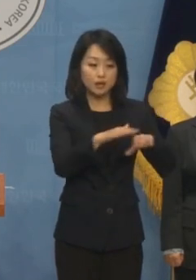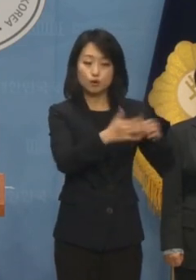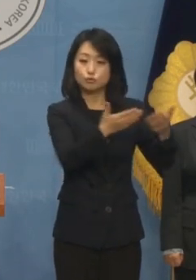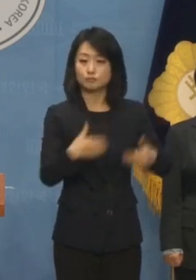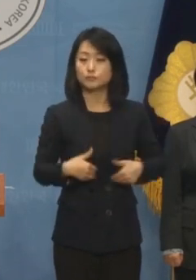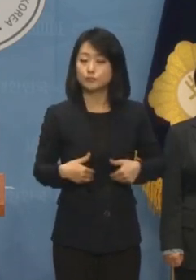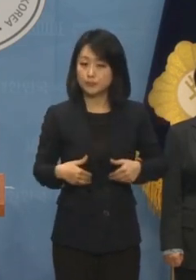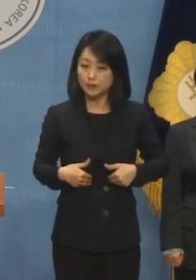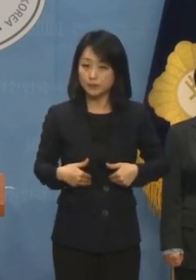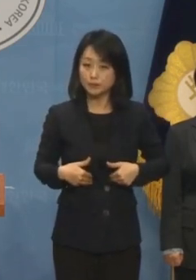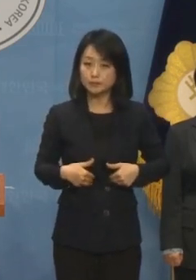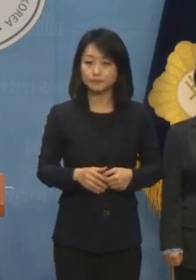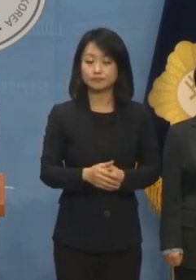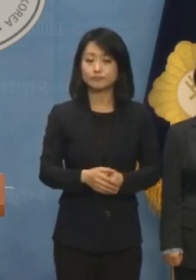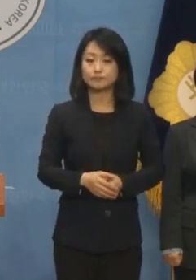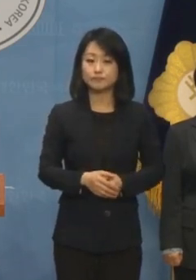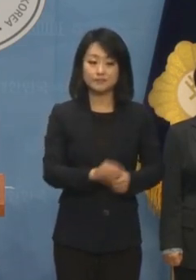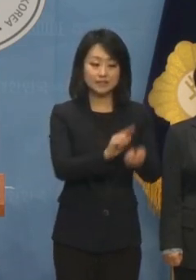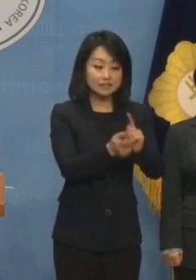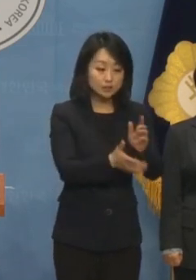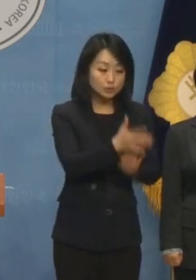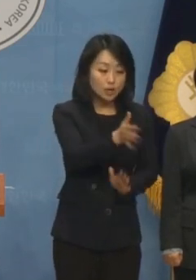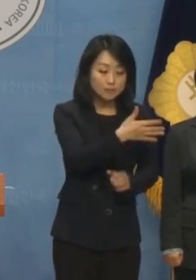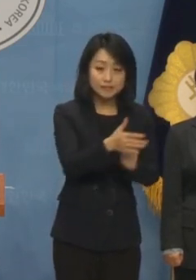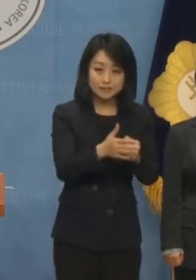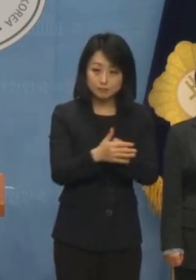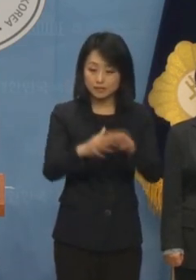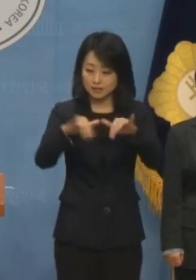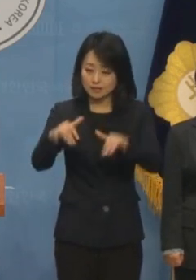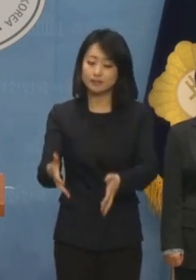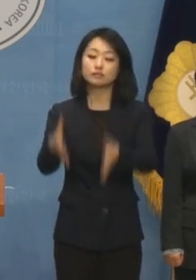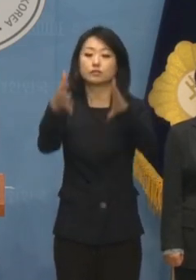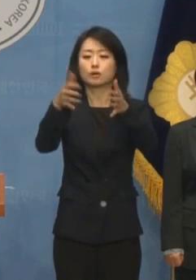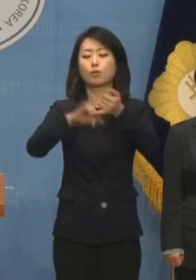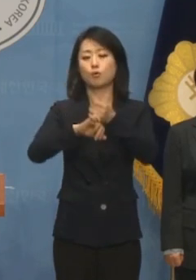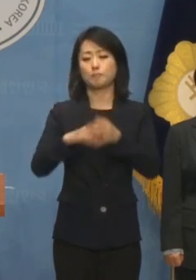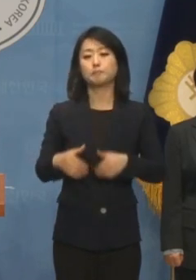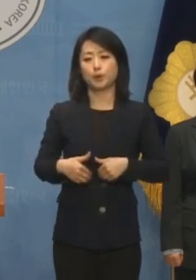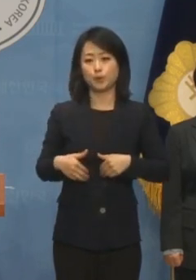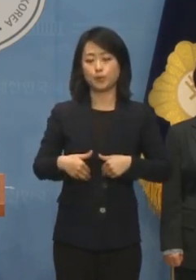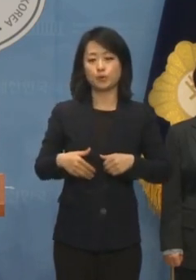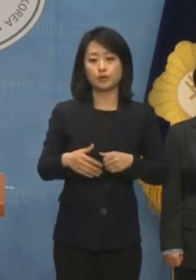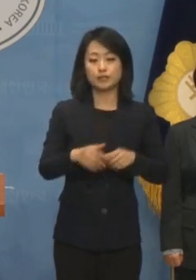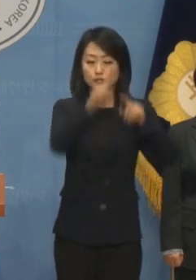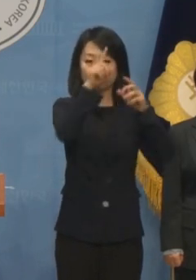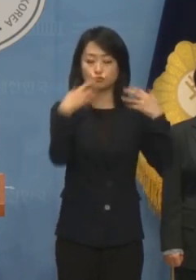필요합니다. 대체도시 부재로 인한 여러 가지 사회적 문제에 대해서 정부가 꼼꼼하게